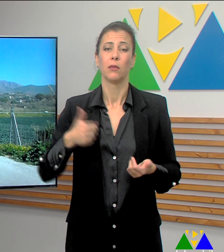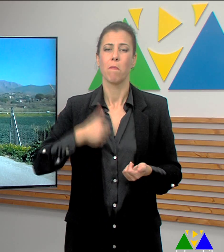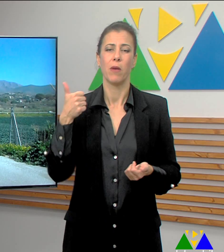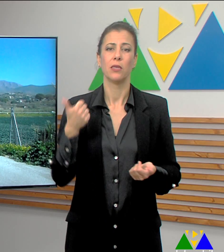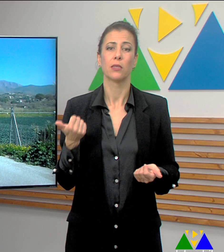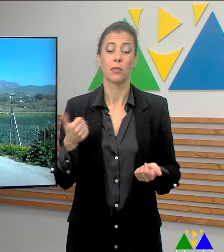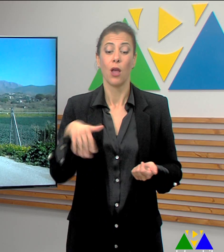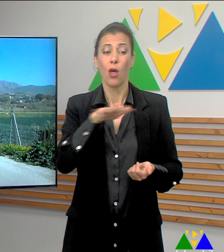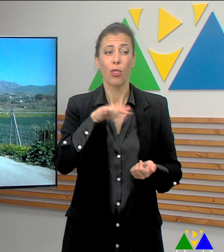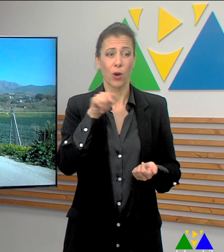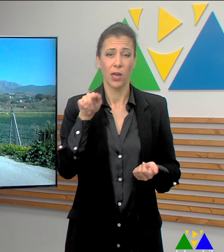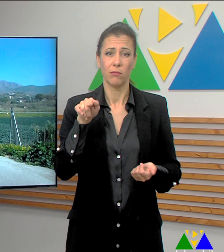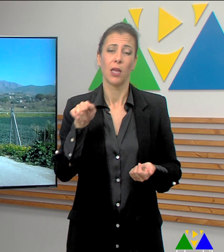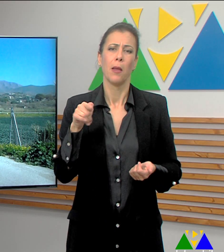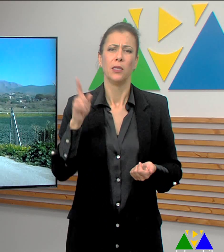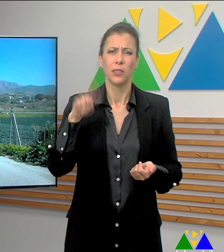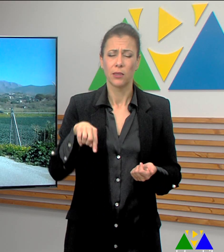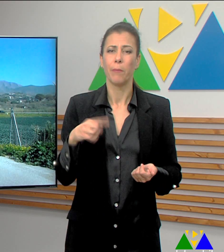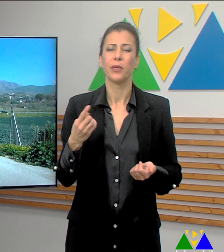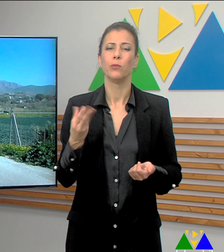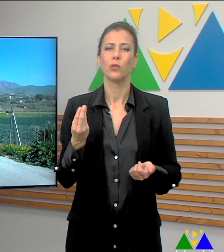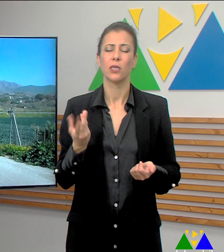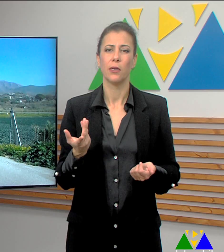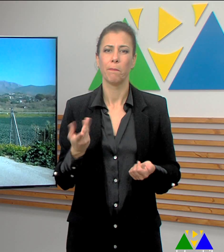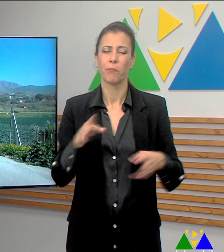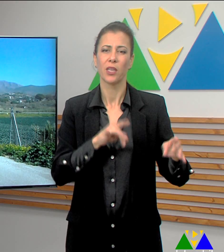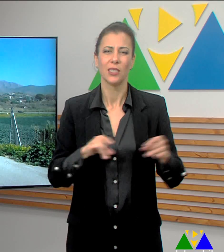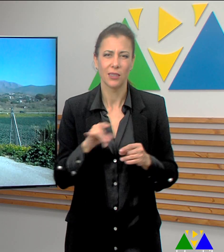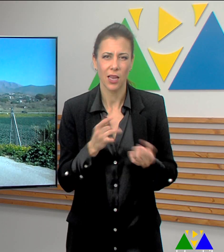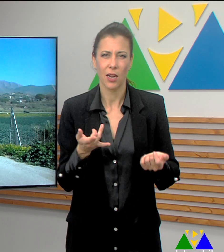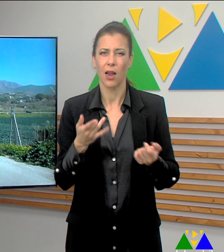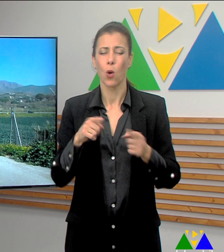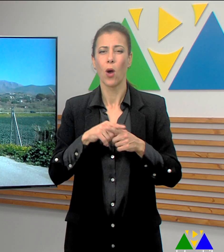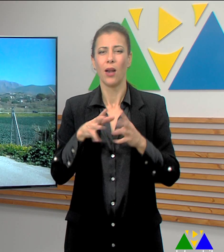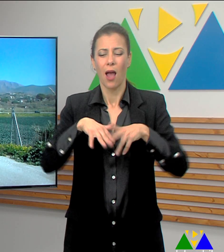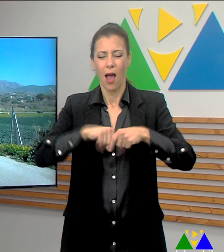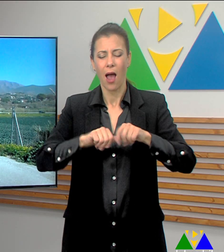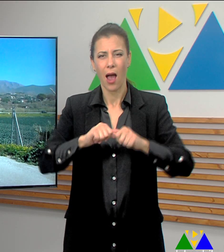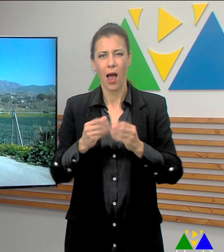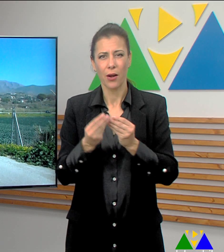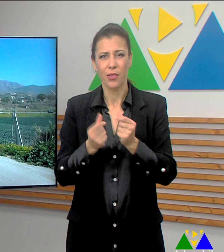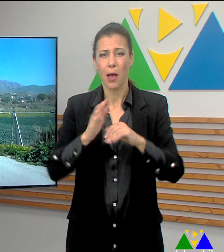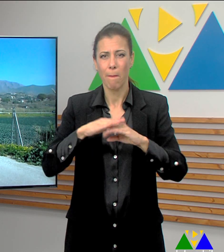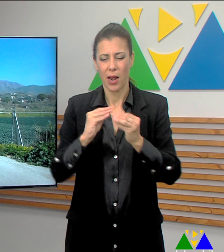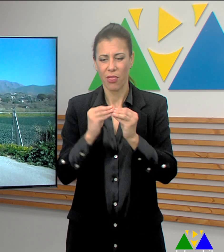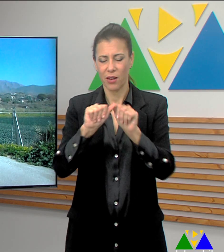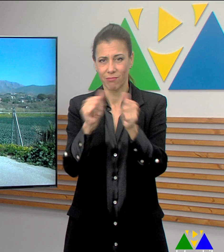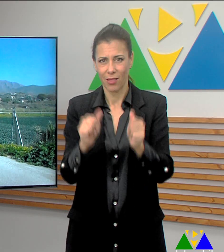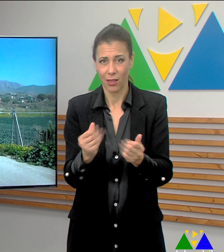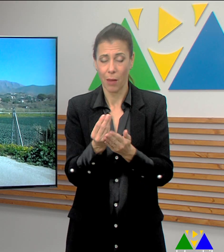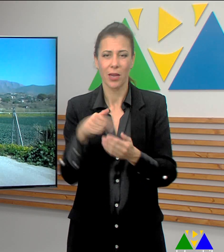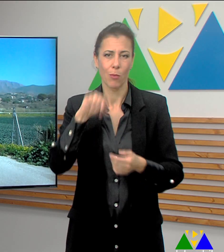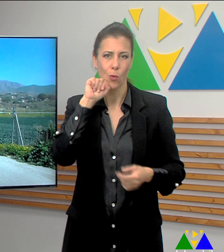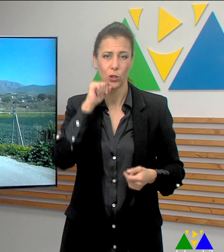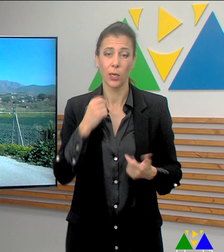de ahí, esa zona de ahí, parece que se sacaba mucha de la tierra, de la arcilla para la alfarería